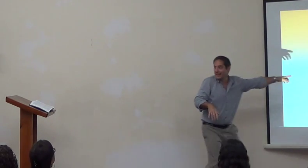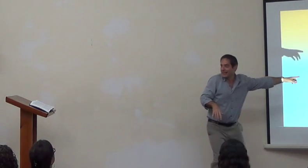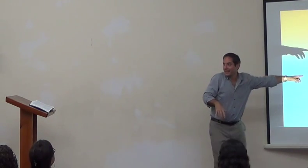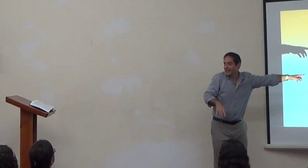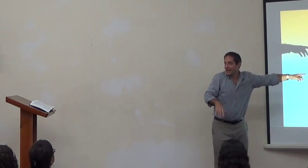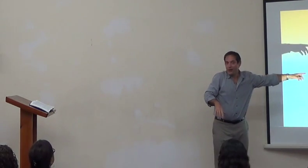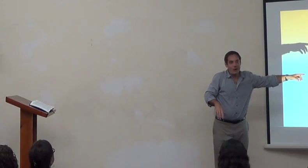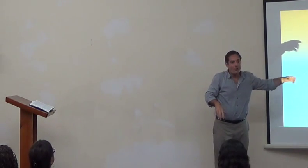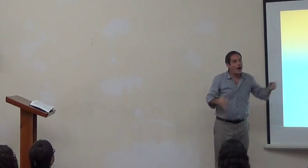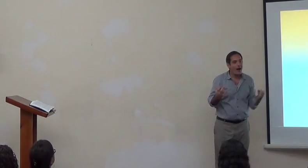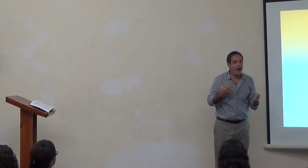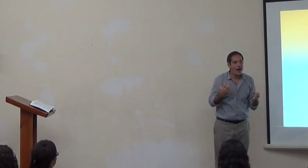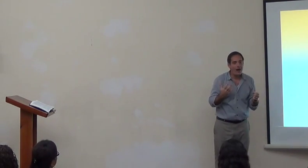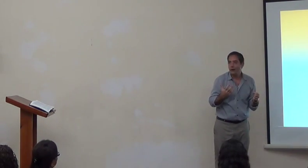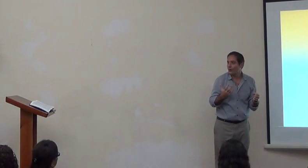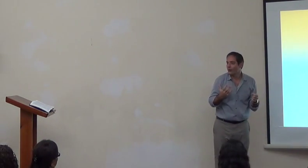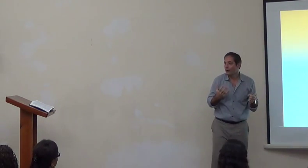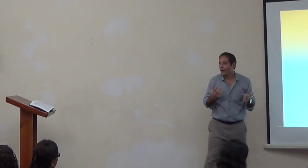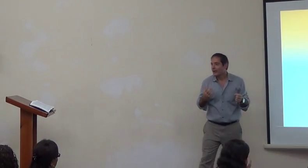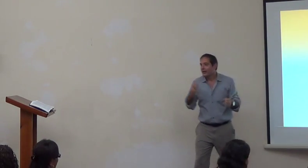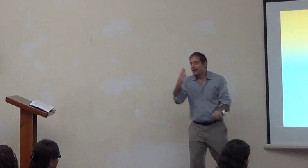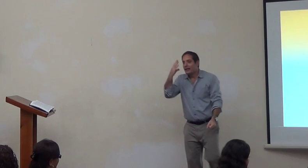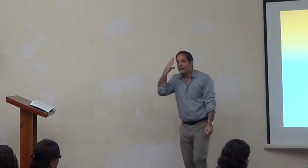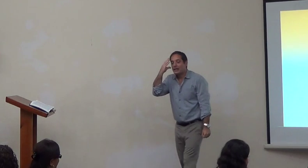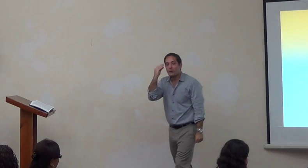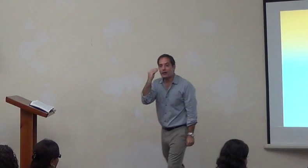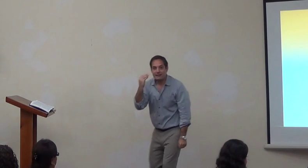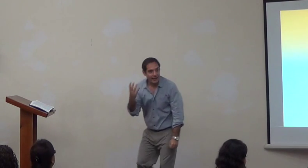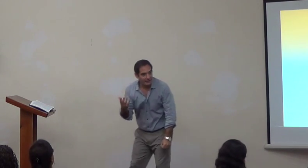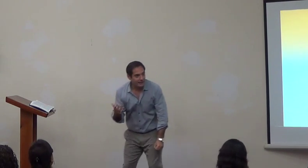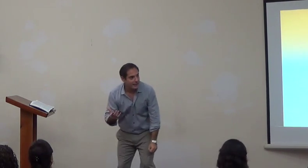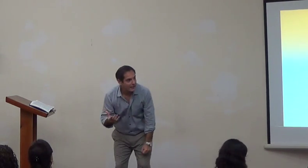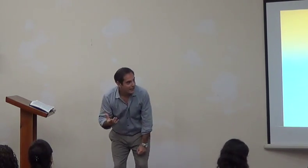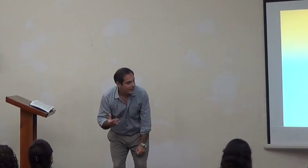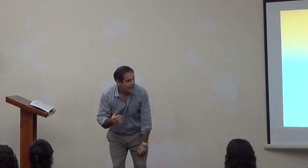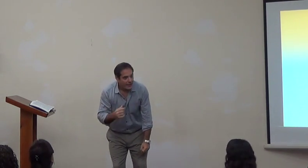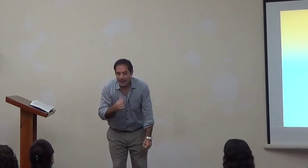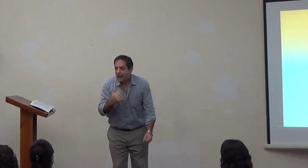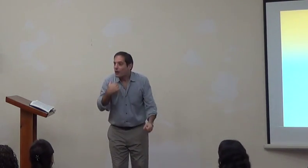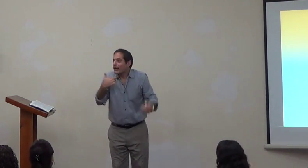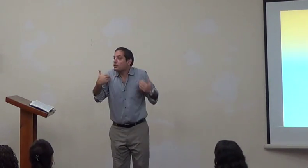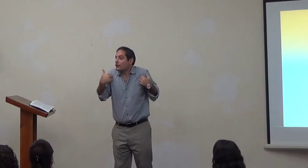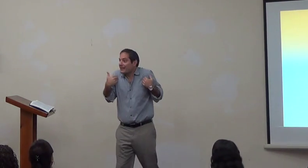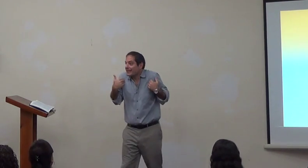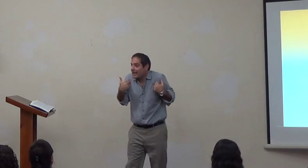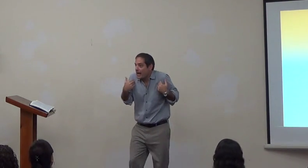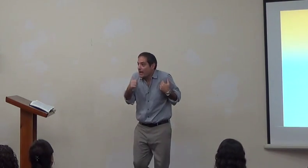vuelta. ¡Wow! Dijo Moisés.